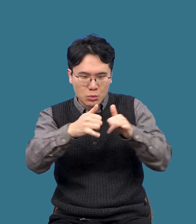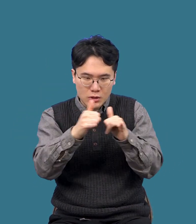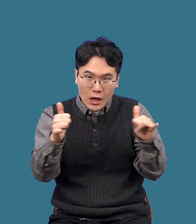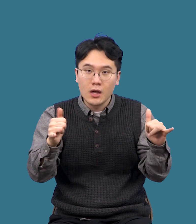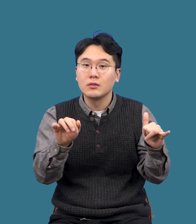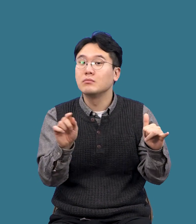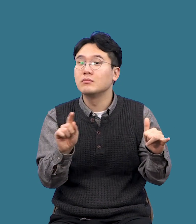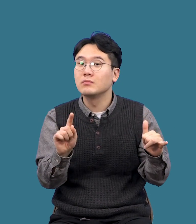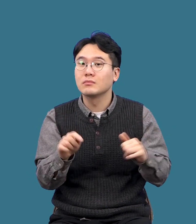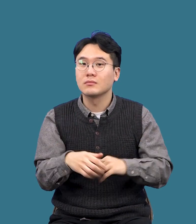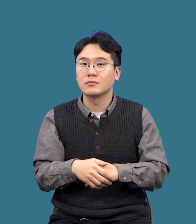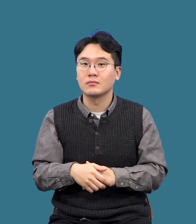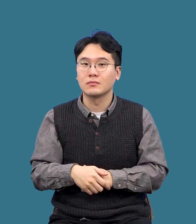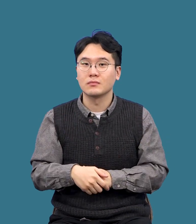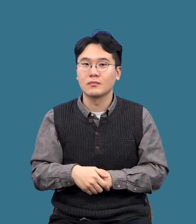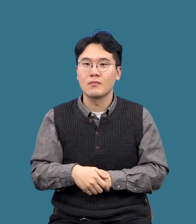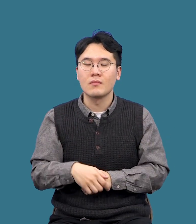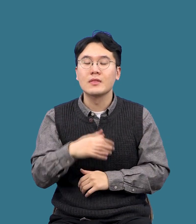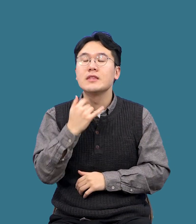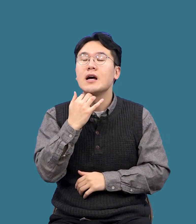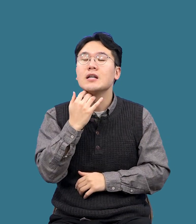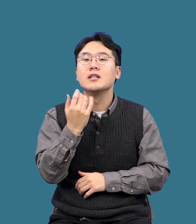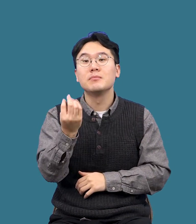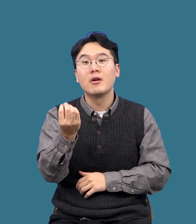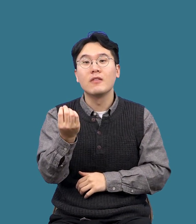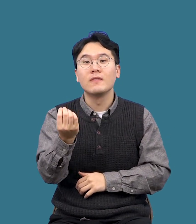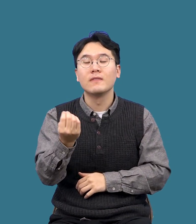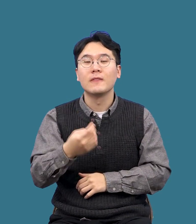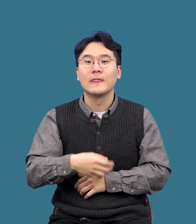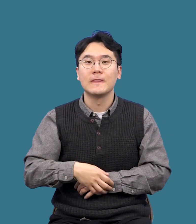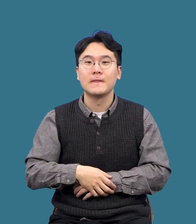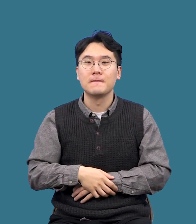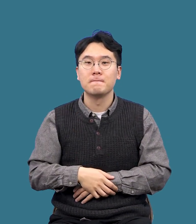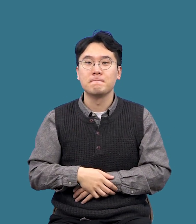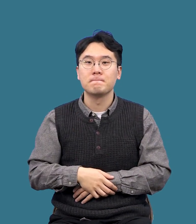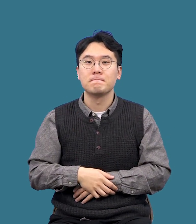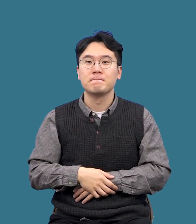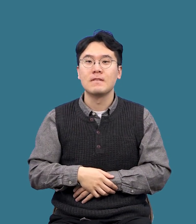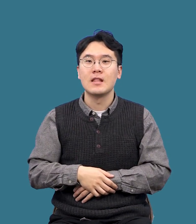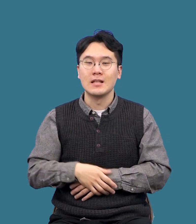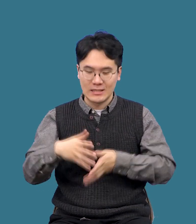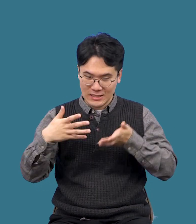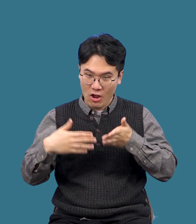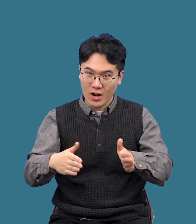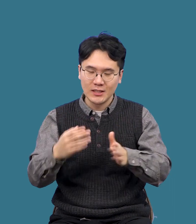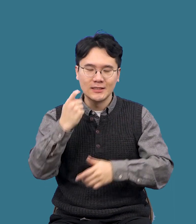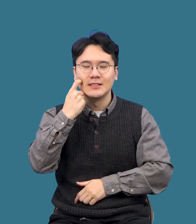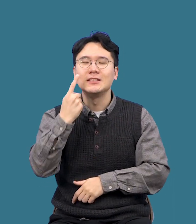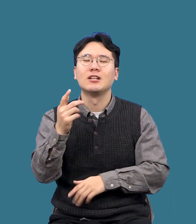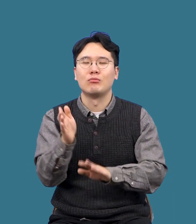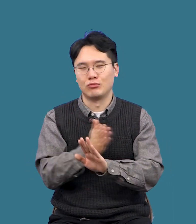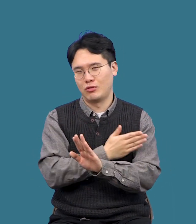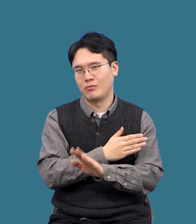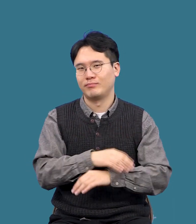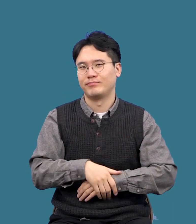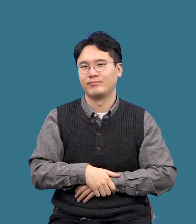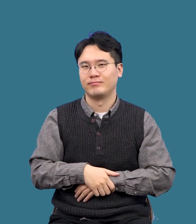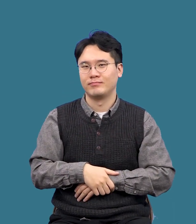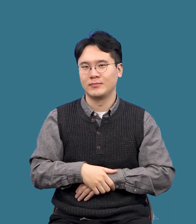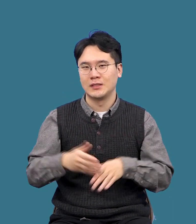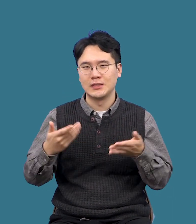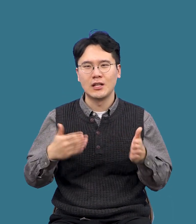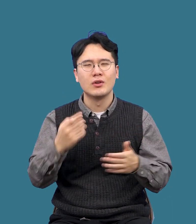경우에는 나이가 몇 살부터 계산했습니까? 태어난 지 1개월부터, 생후